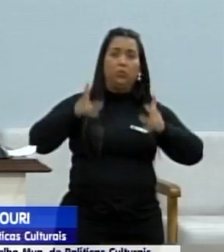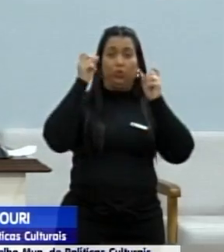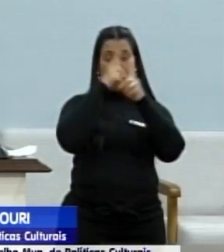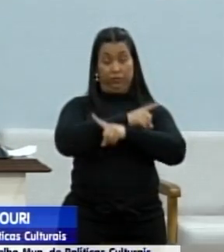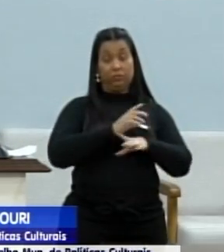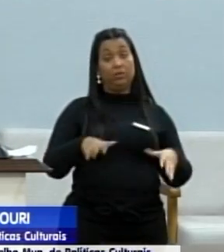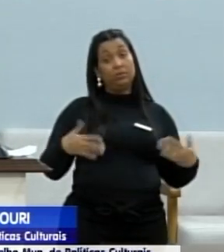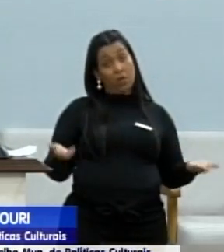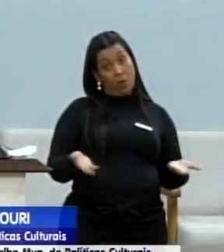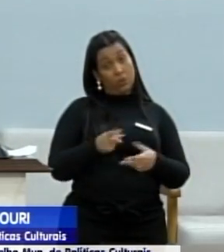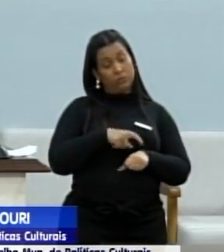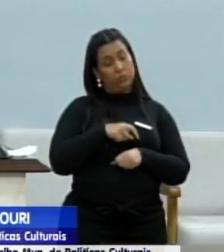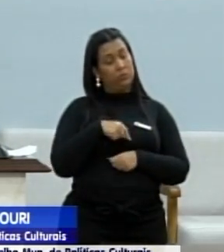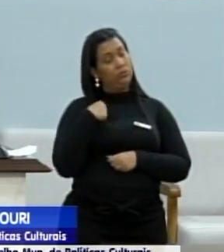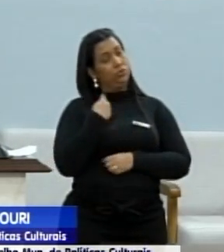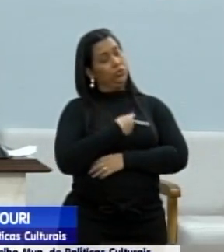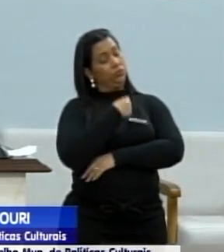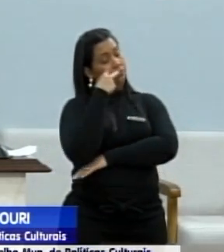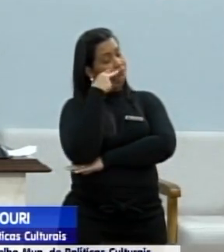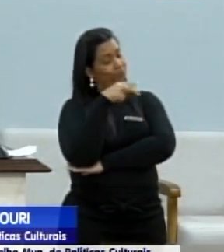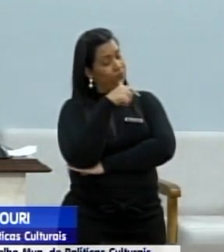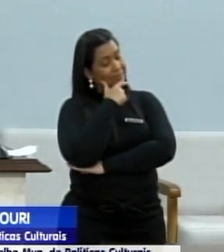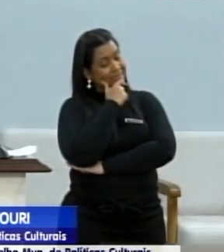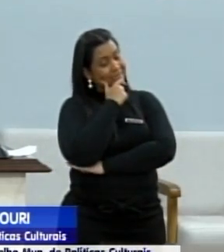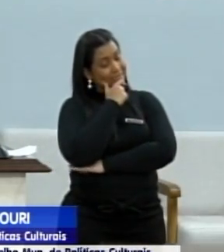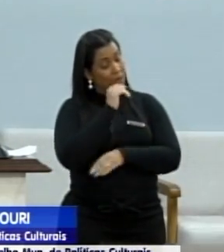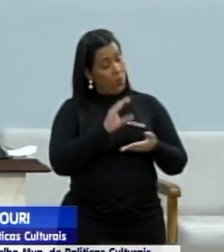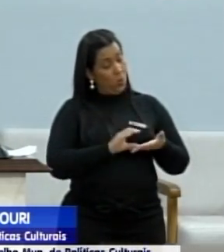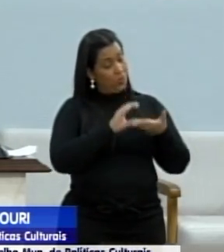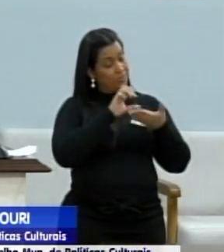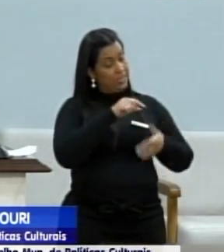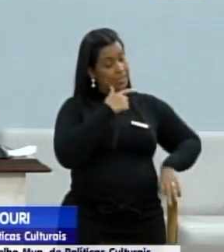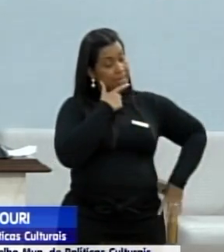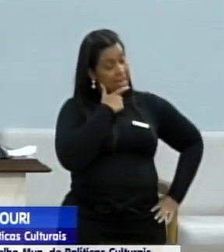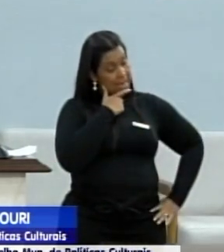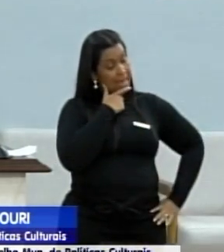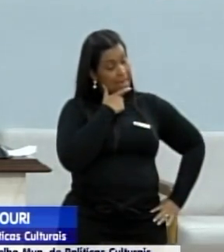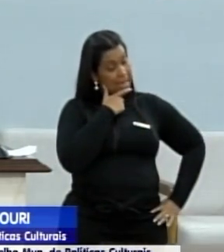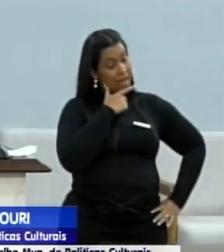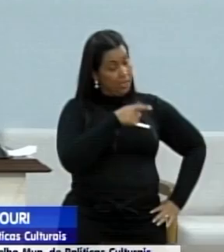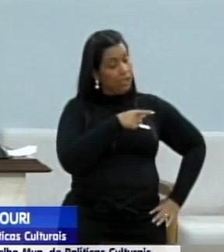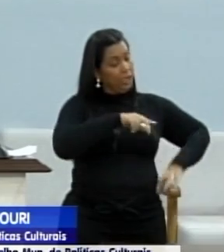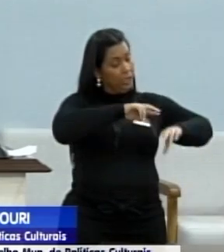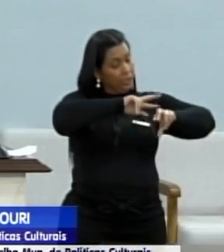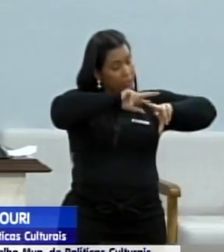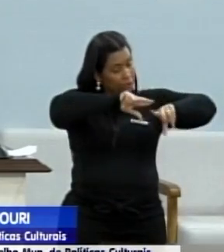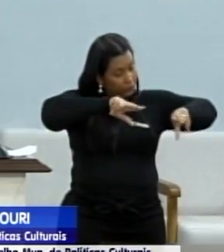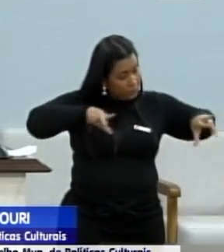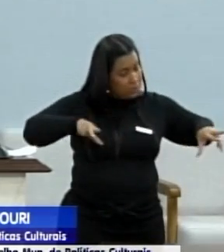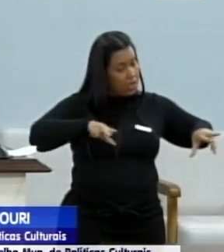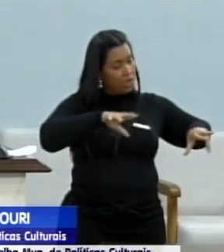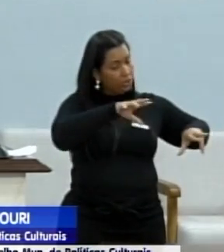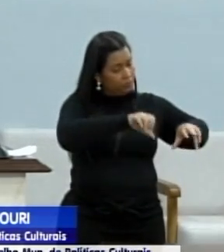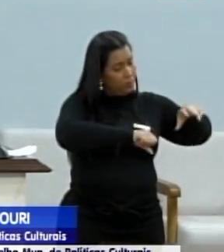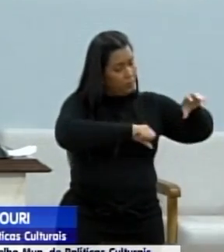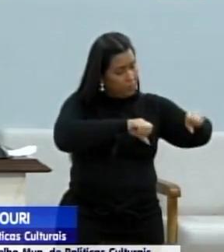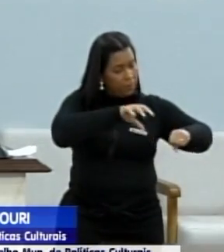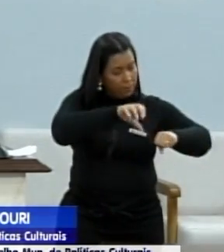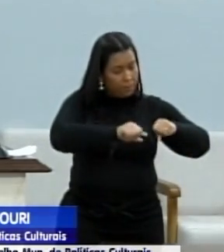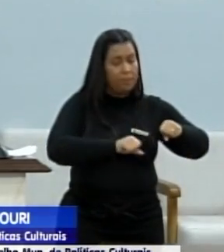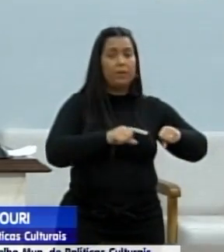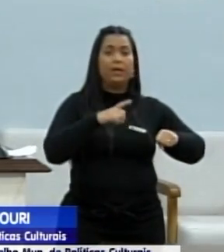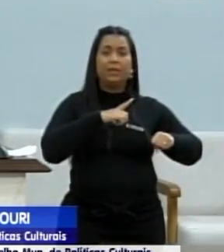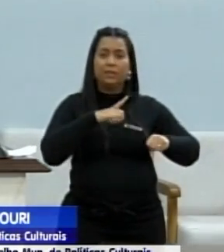Então, nesse momento, a gente olha e a gente vê um conselho que cada vez mais ele abraça a diversidade, onde a gente tem as casas de